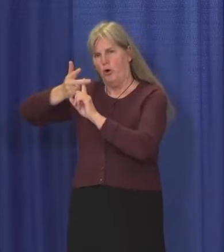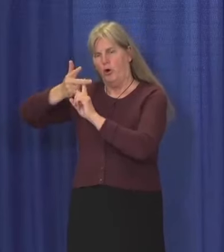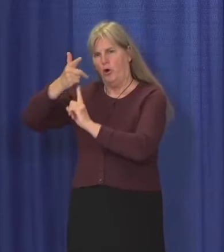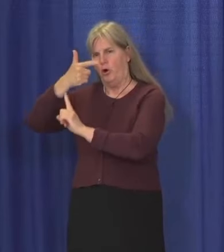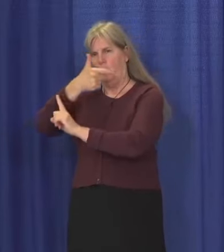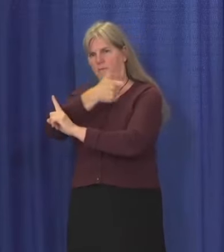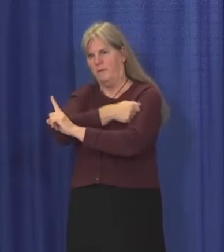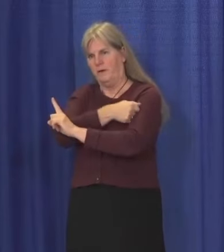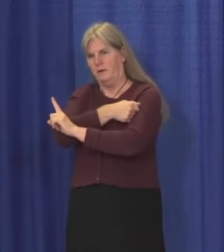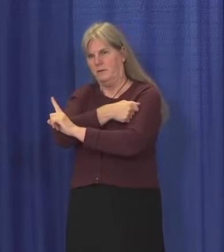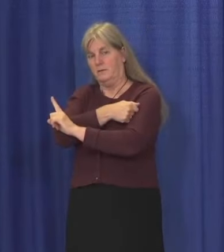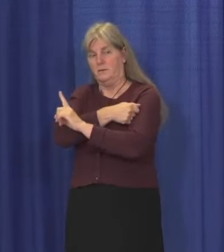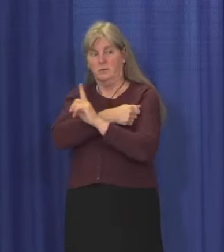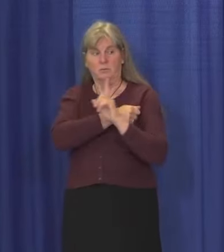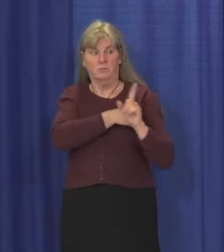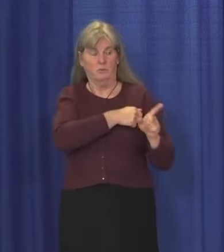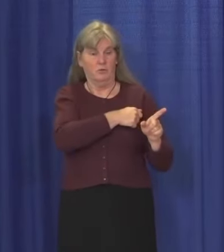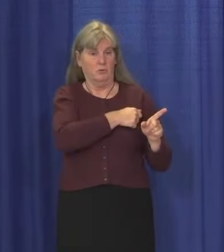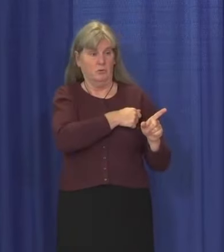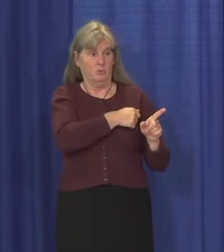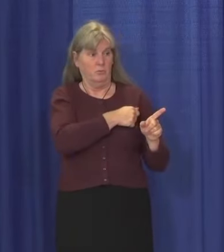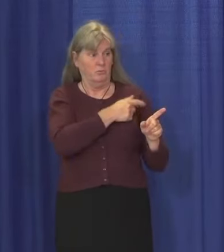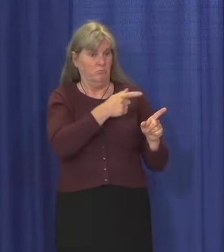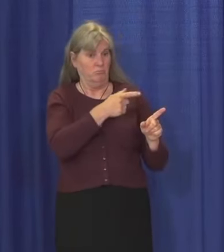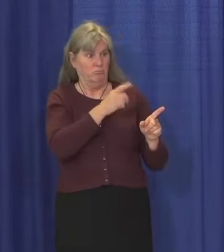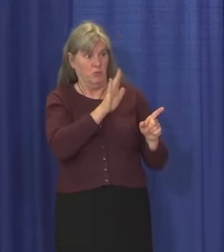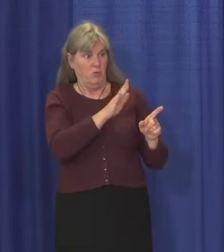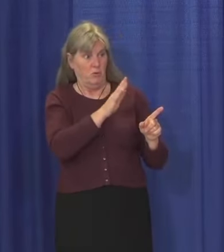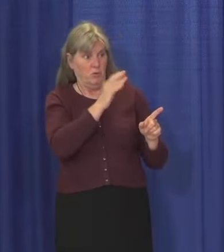you're considering for the Yukon at this point?